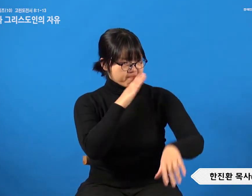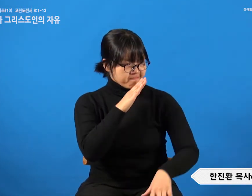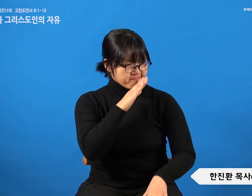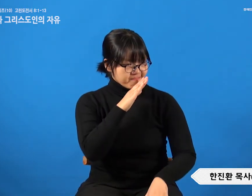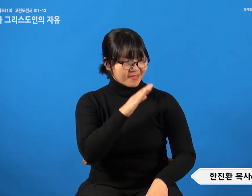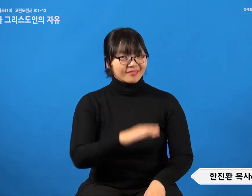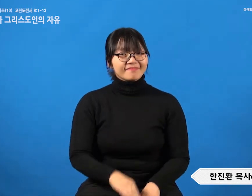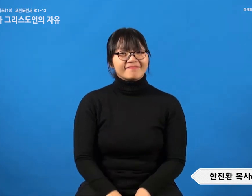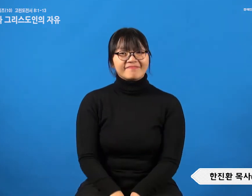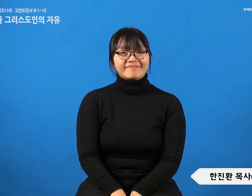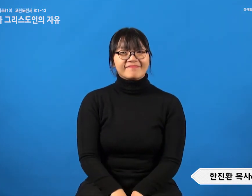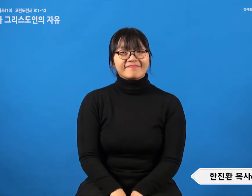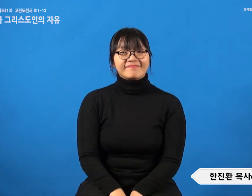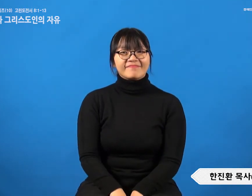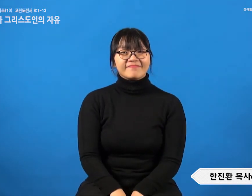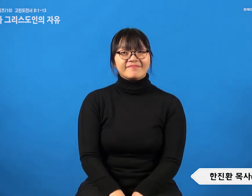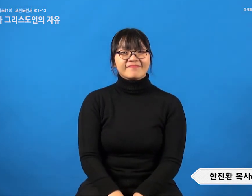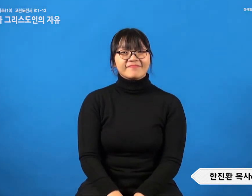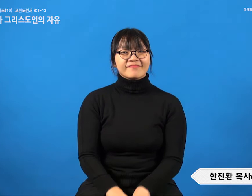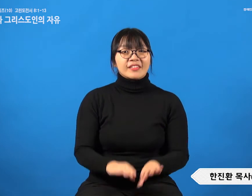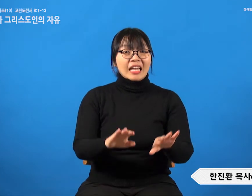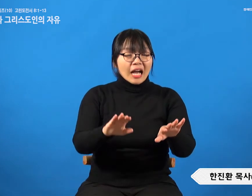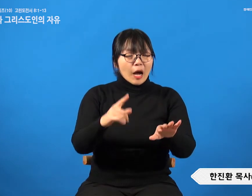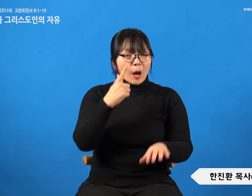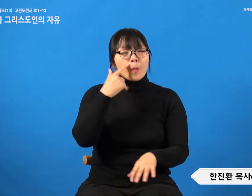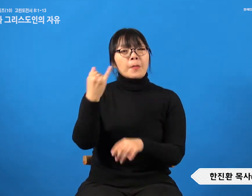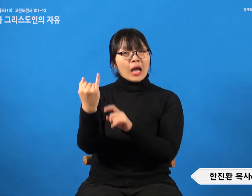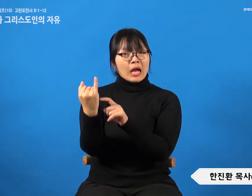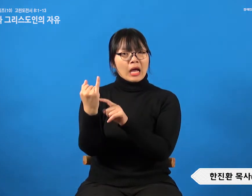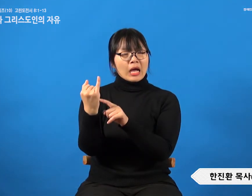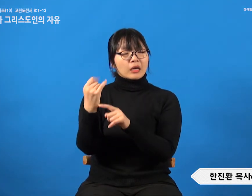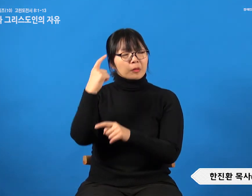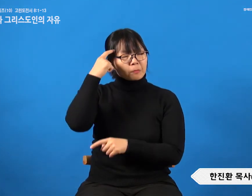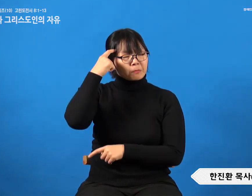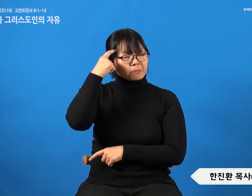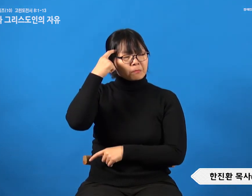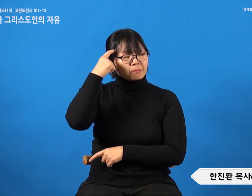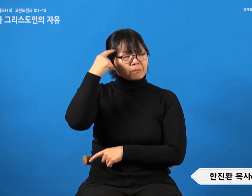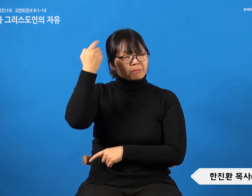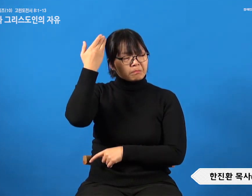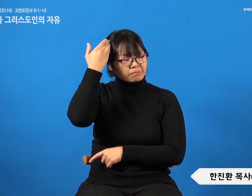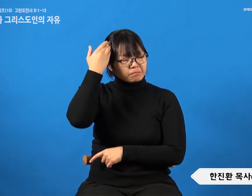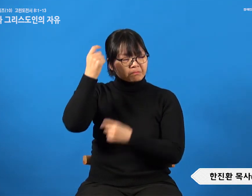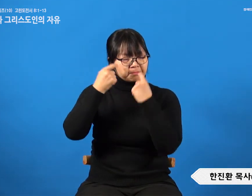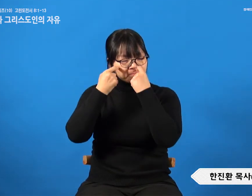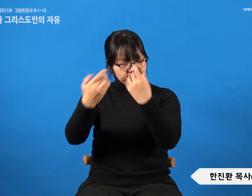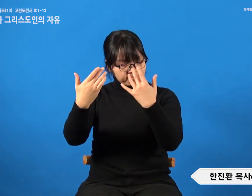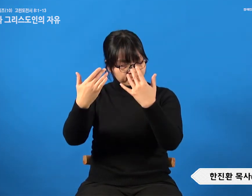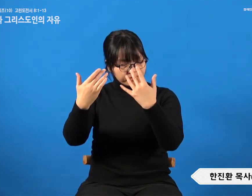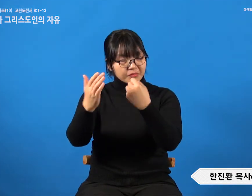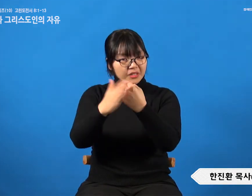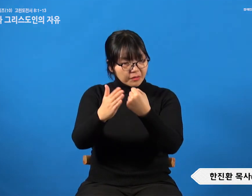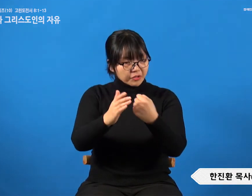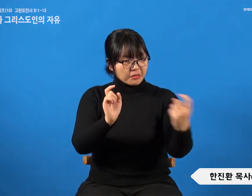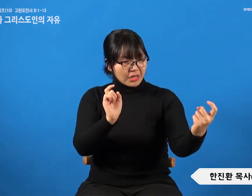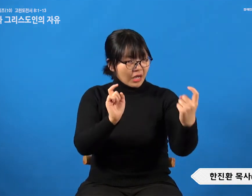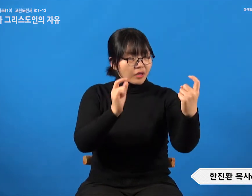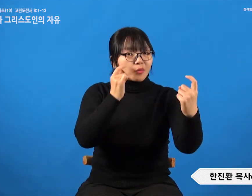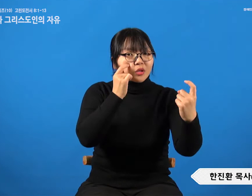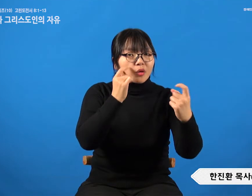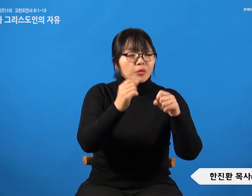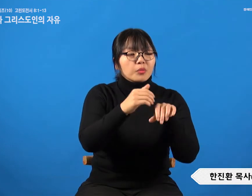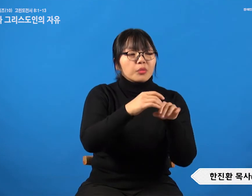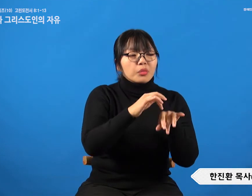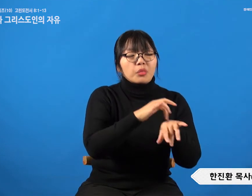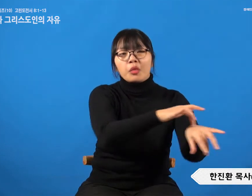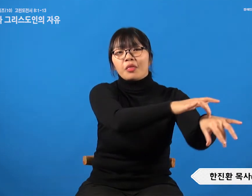분명하다. 그 지식이 확고하니까 그냥 끽소리 못하고 도망쳐버리고 말았습니다.